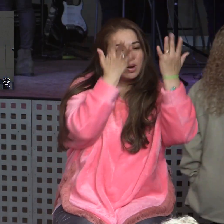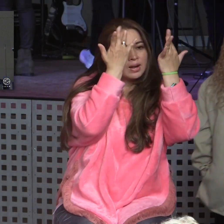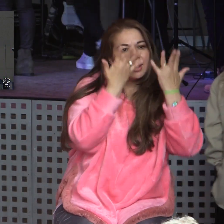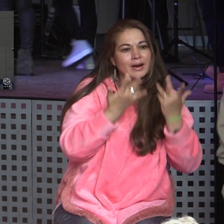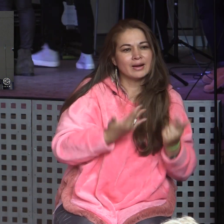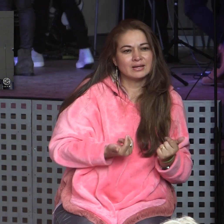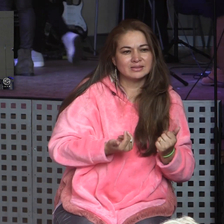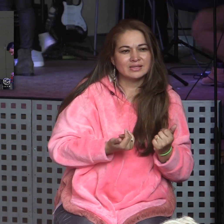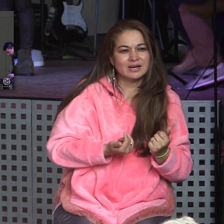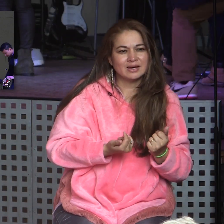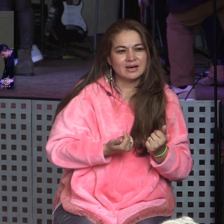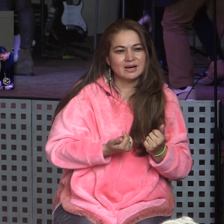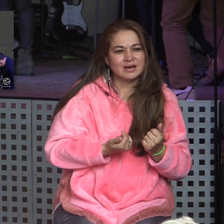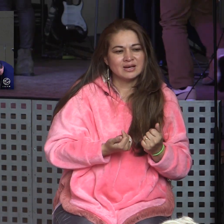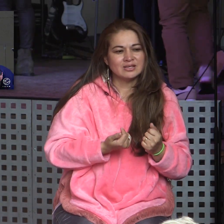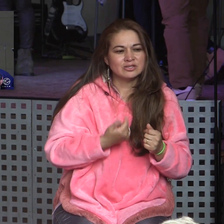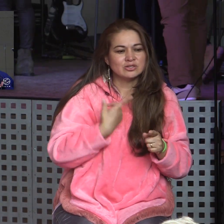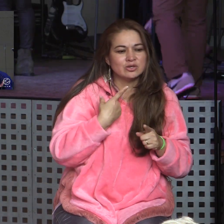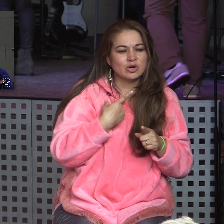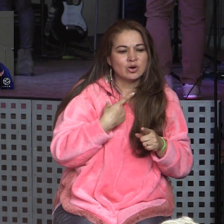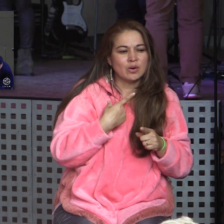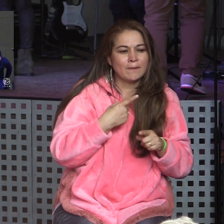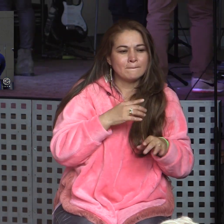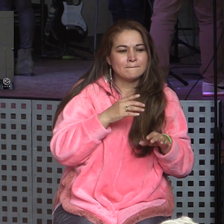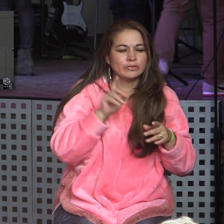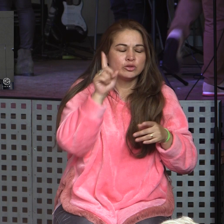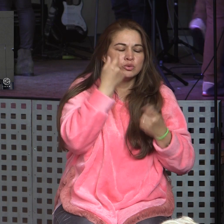pueda ver lo invisible.